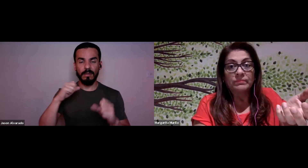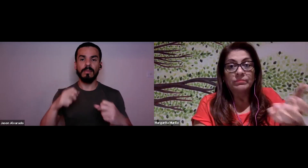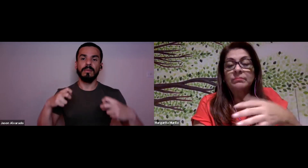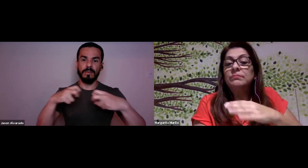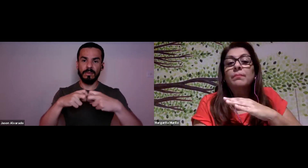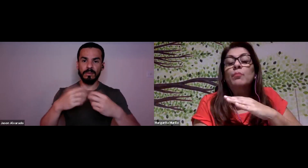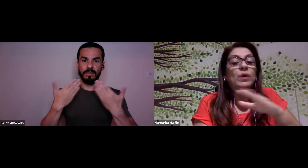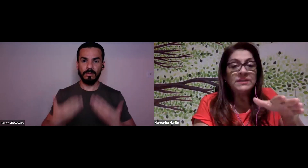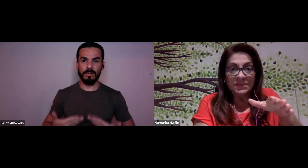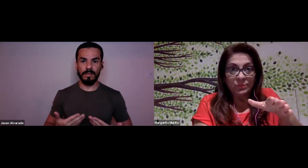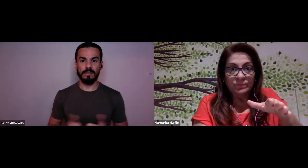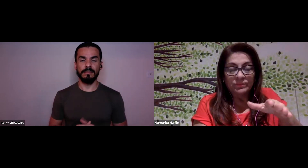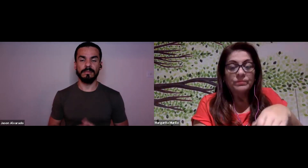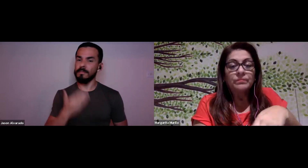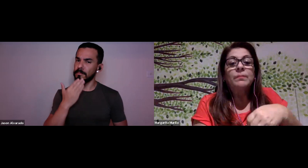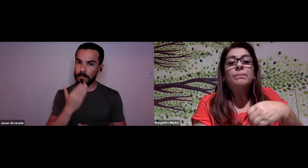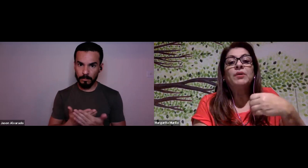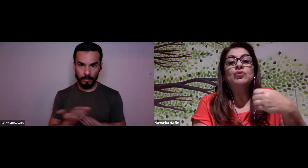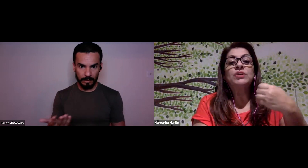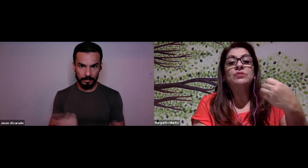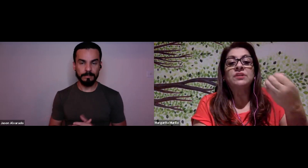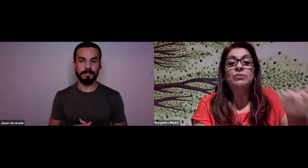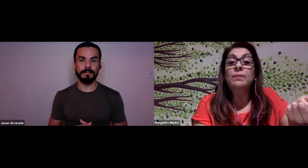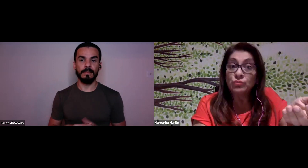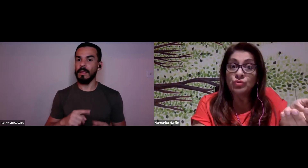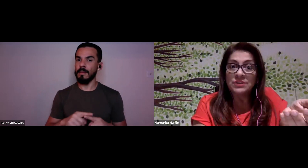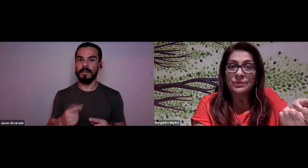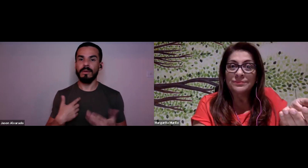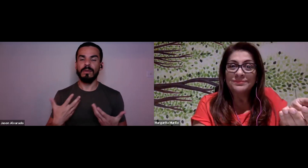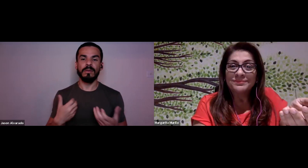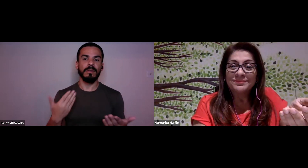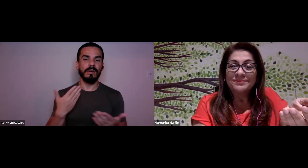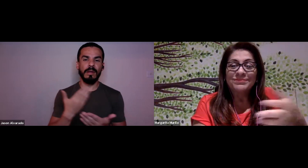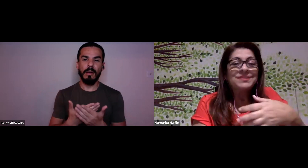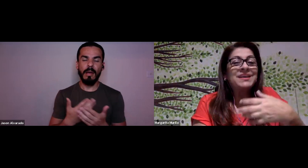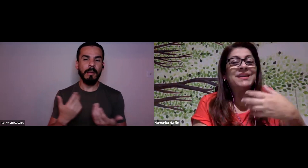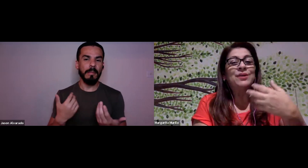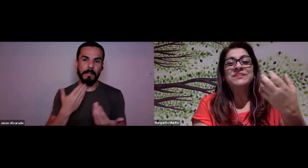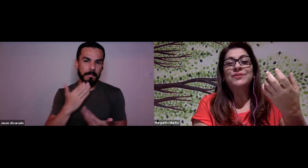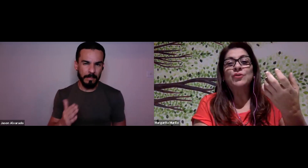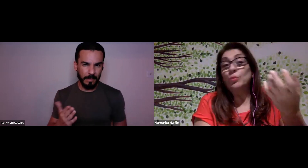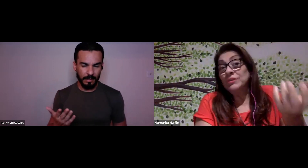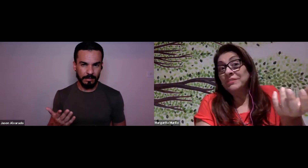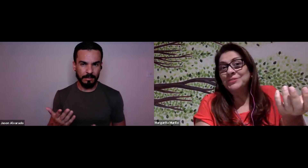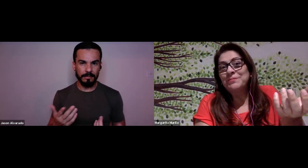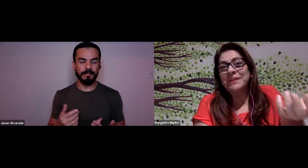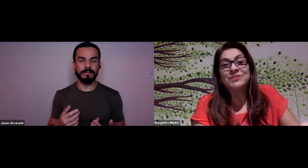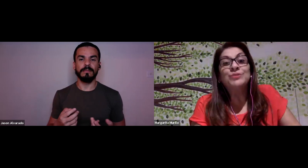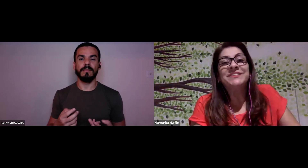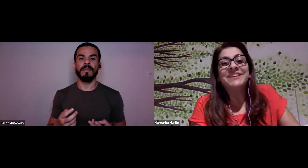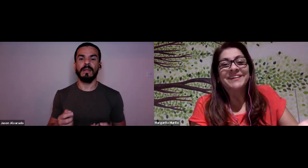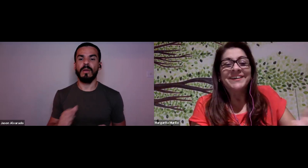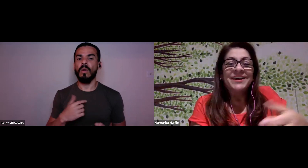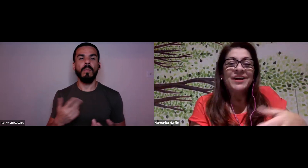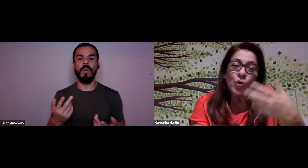humana buenísimo pero no quiero tener un apego tóxico ni quiero hacer como una relación de